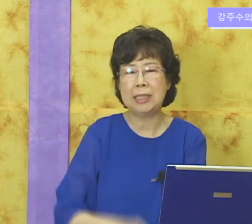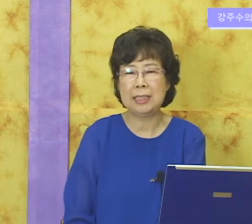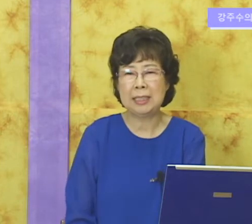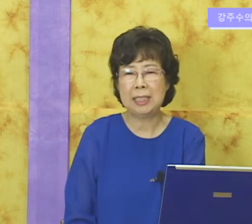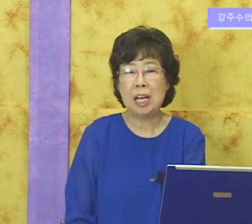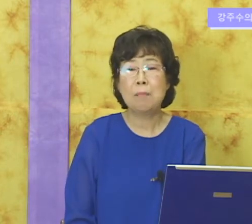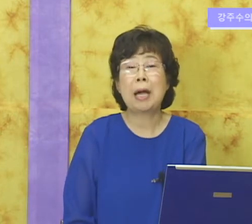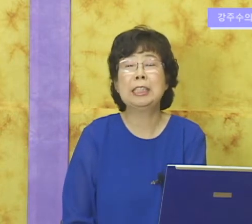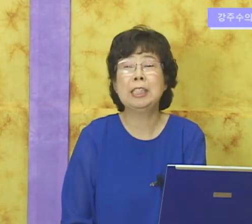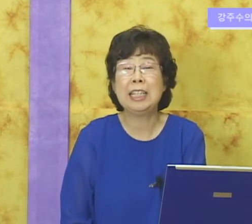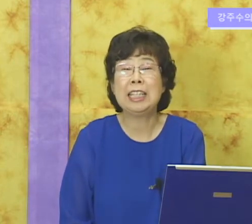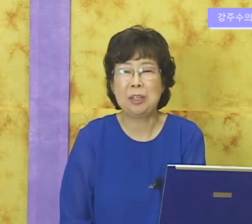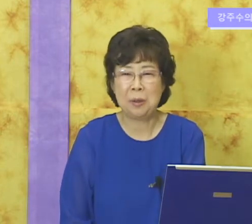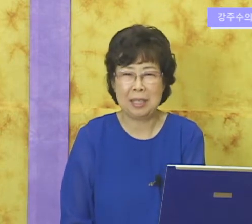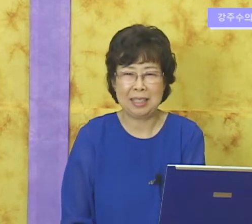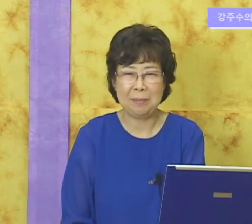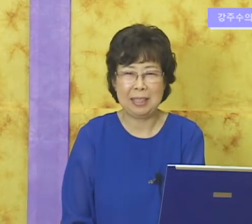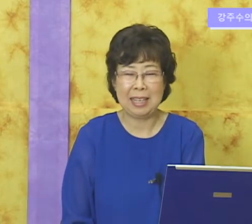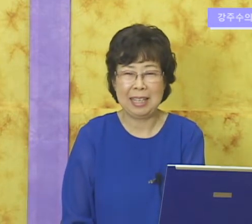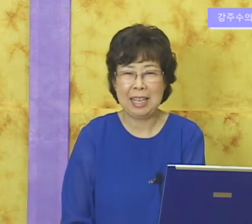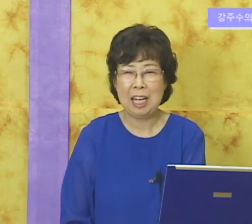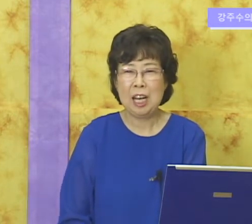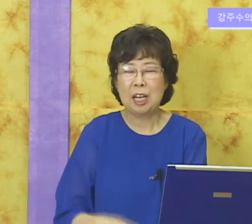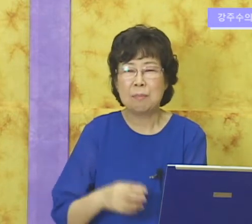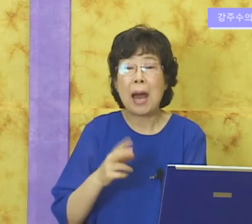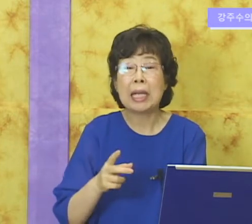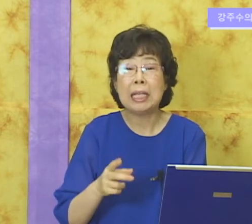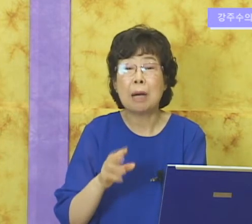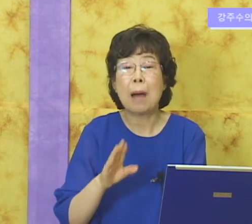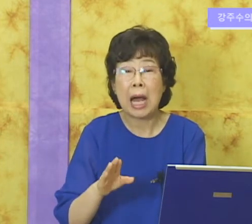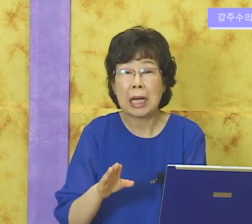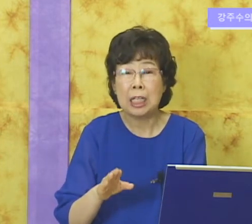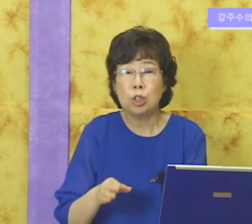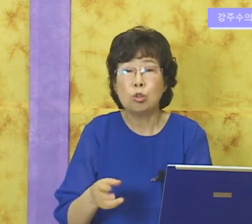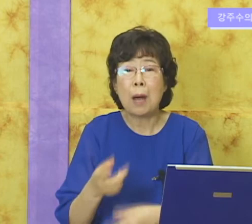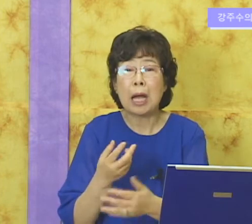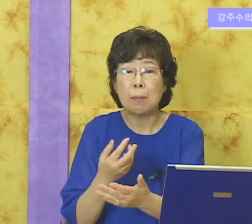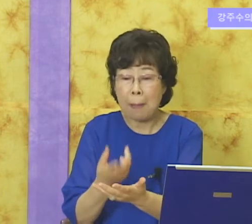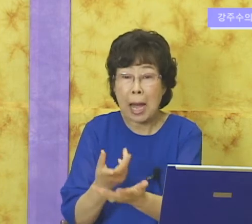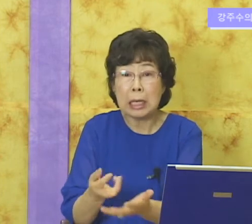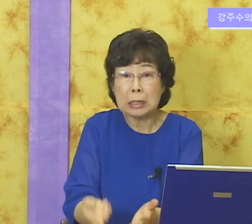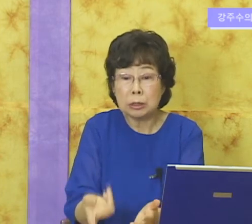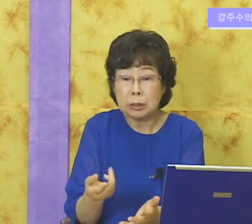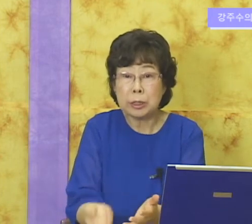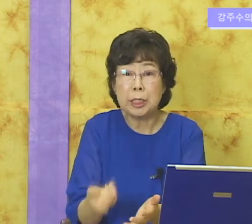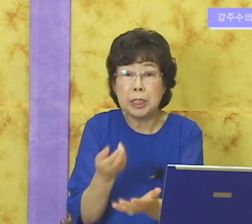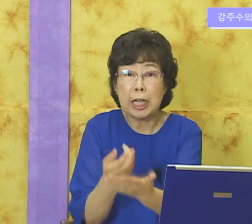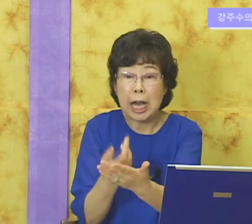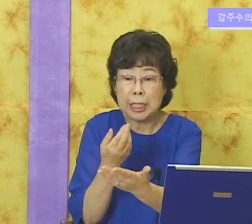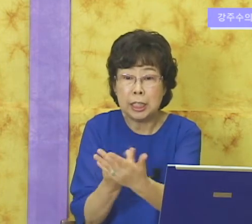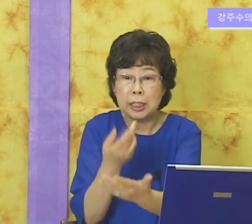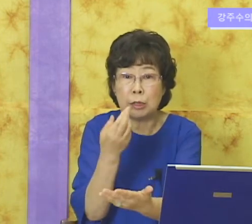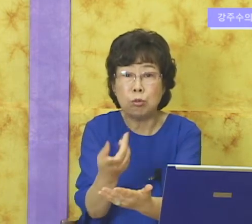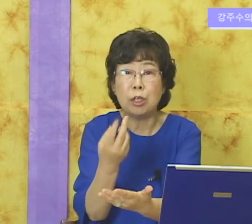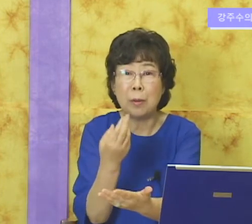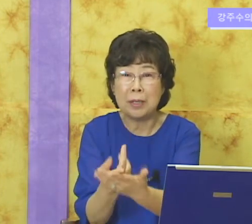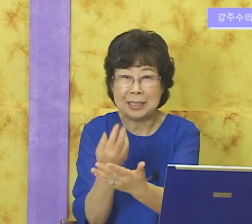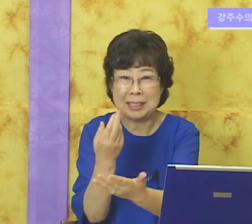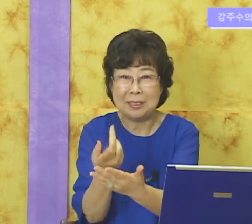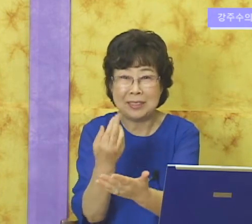대통령은 박정희 대통령입니다. 박이니까 박, 수박, 박, 익었는가 안 익었는가 두드려 보는 것처럼요.